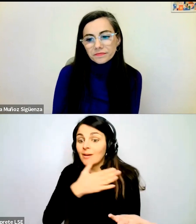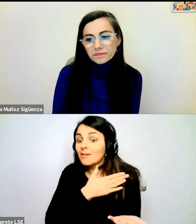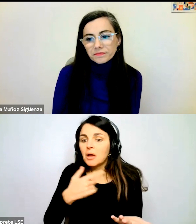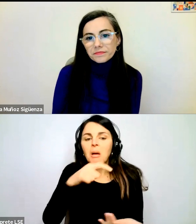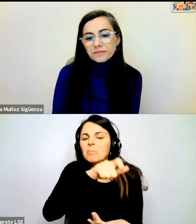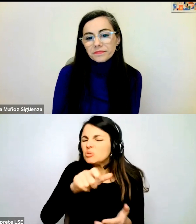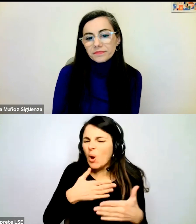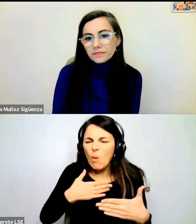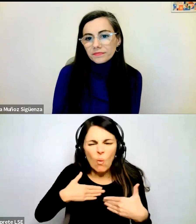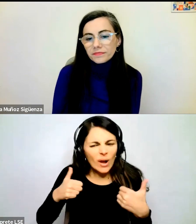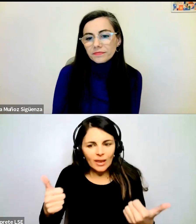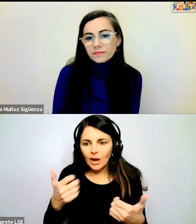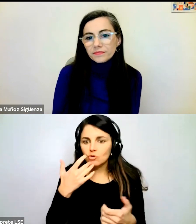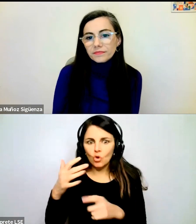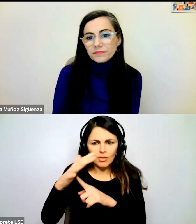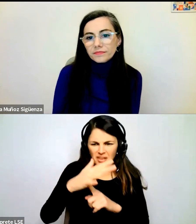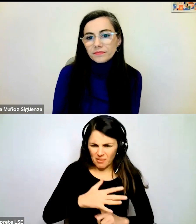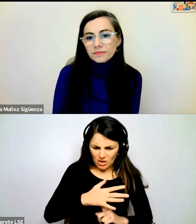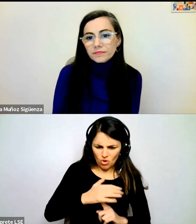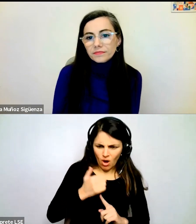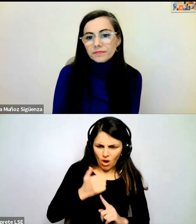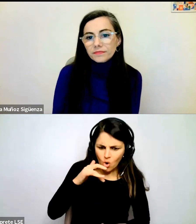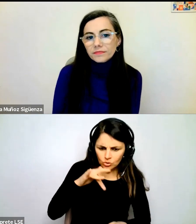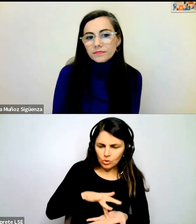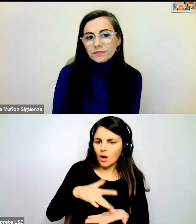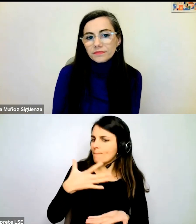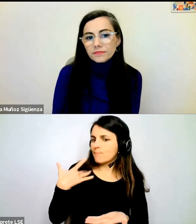una discriminación puede dirigirse al Defensor del Pueblo,